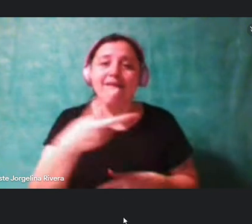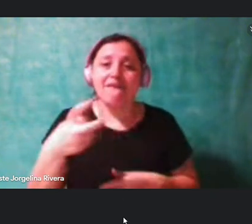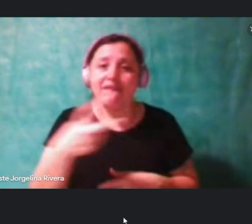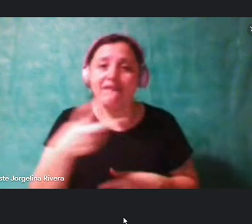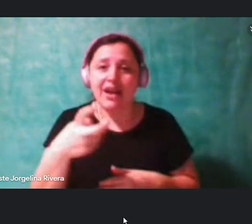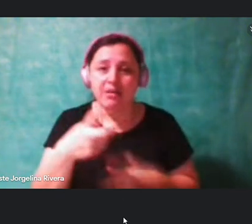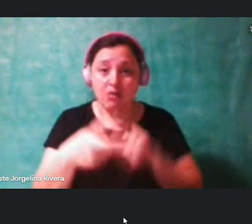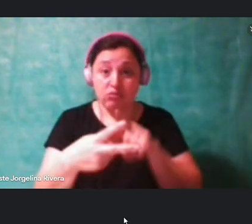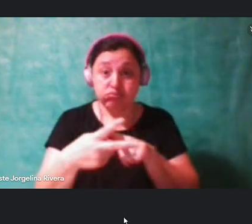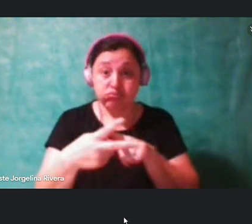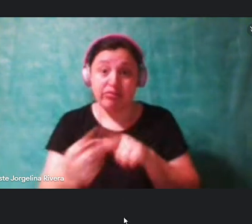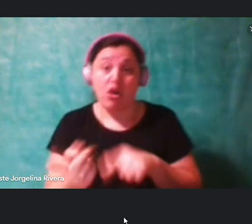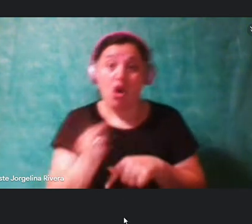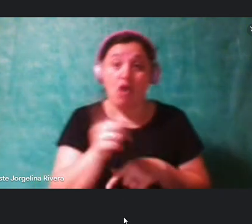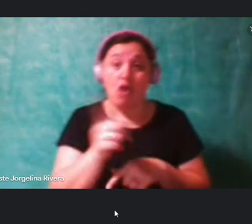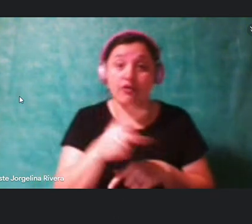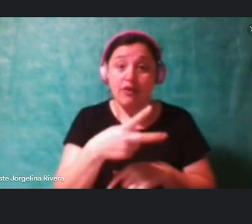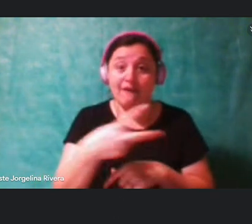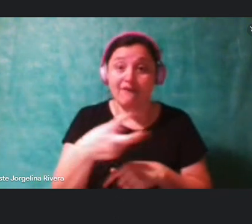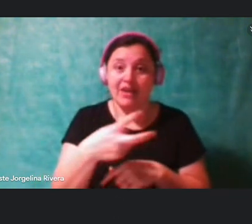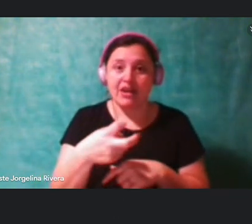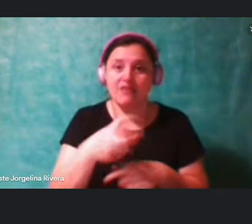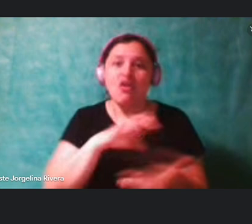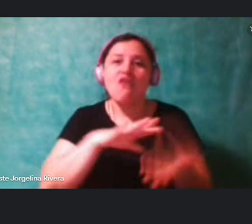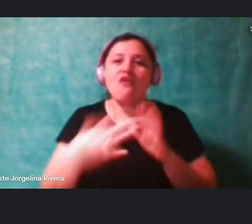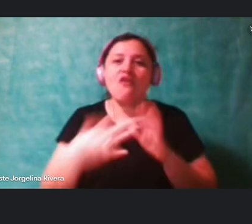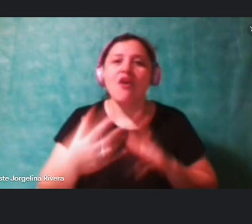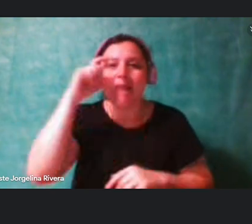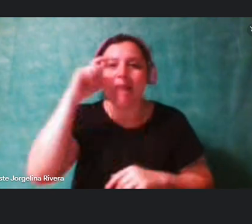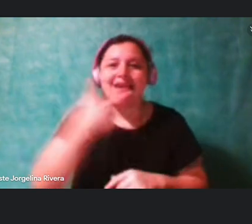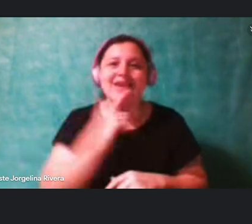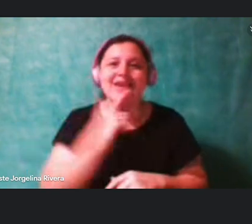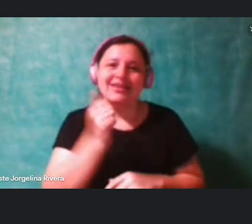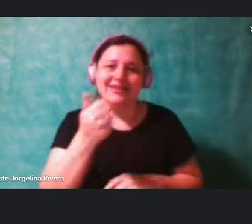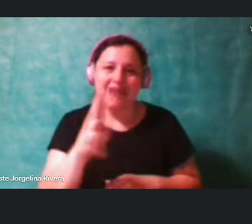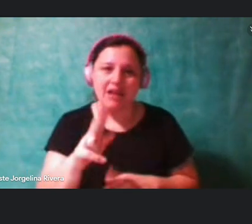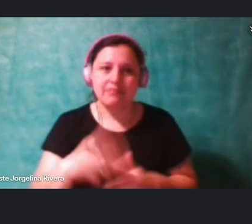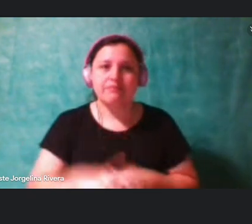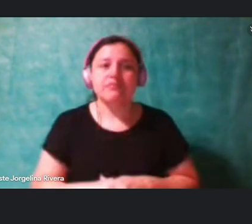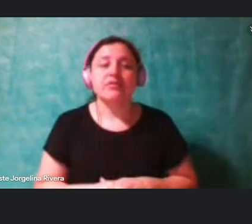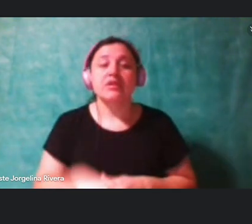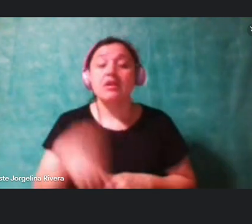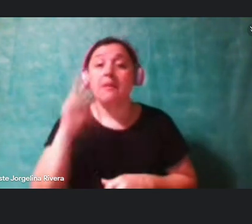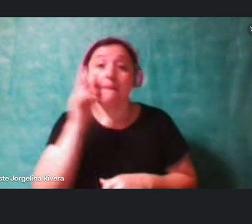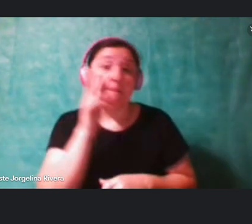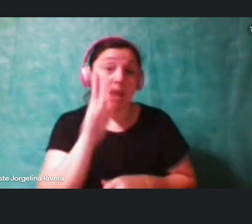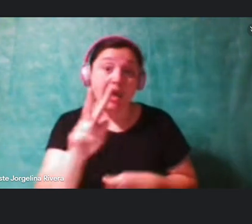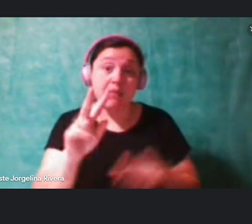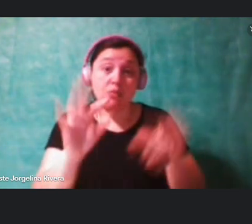generalmente estar. Y acá tenemos, por ejemplo, acá